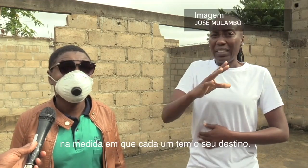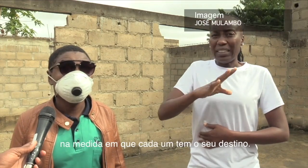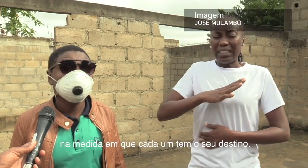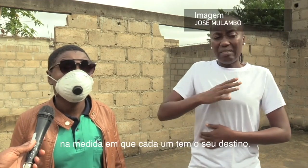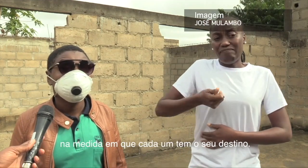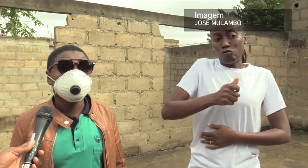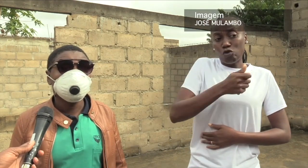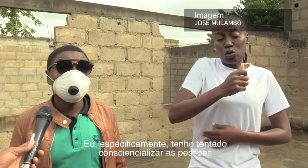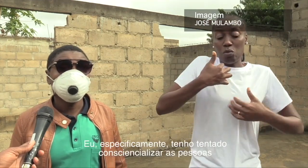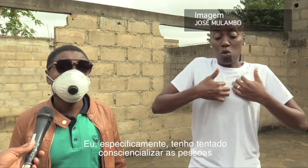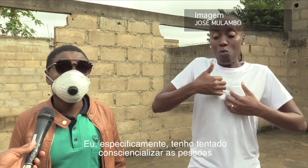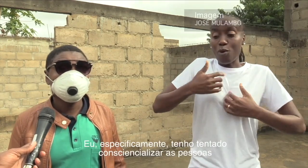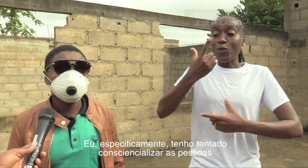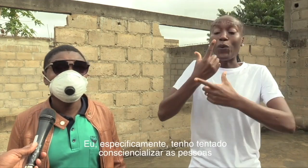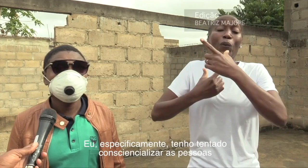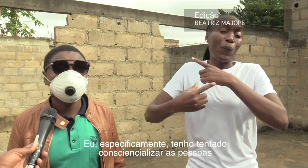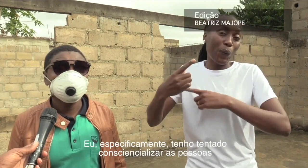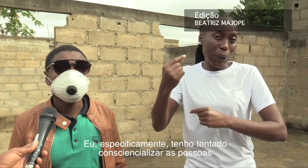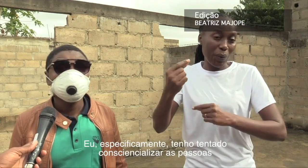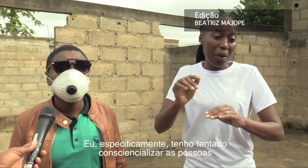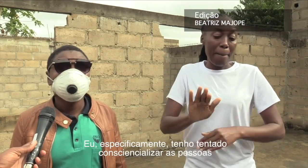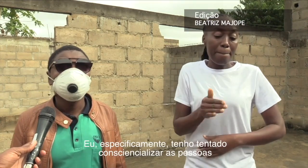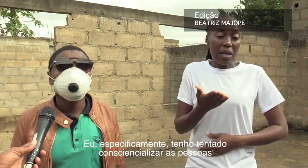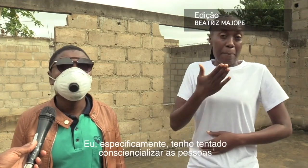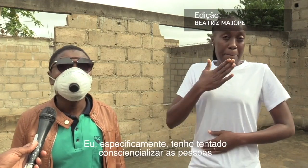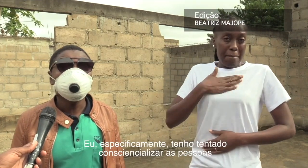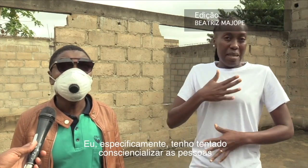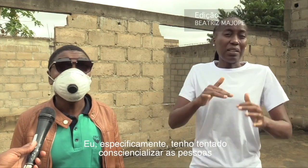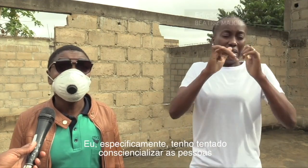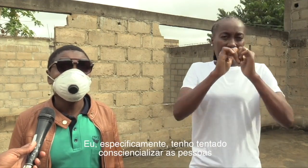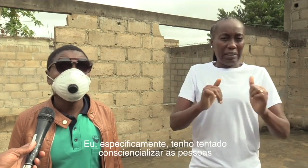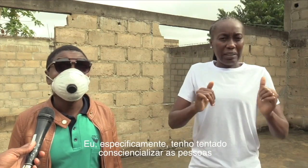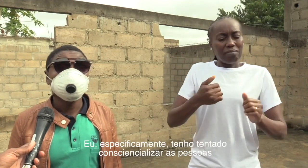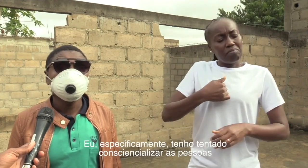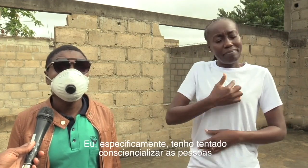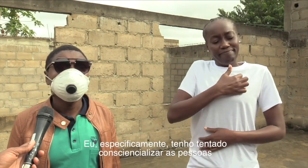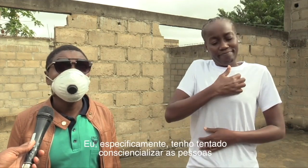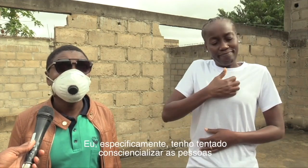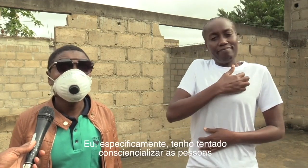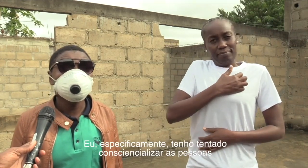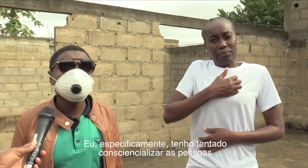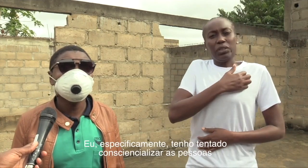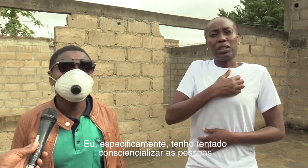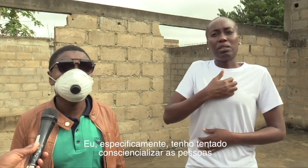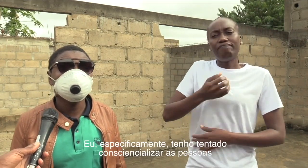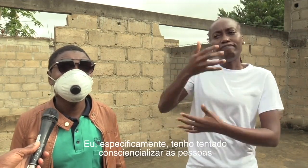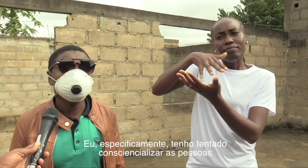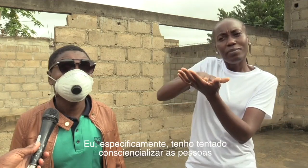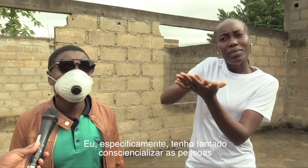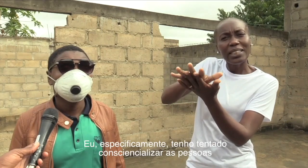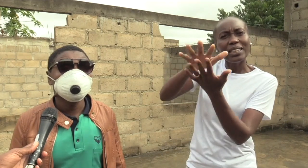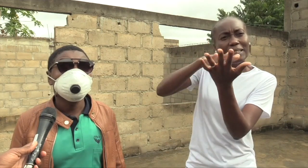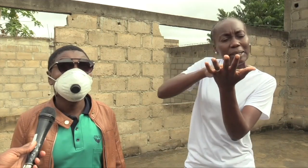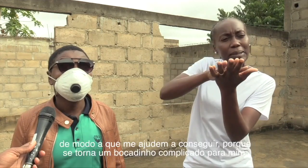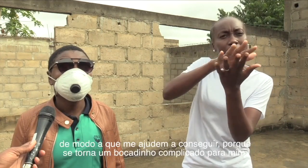lugar de ida. Então, para mim, especificamente, bom, eu tenho tentado, não é? Consciencializar as pessoas,